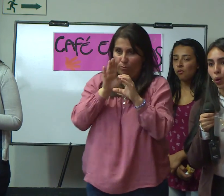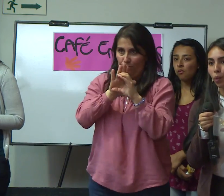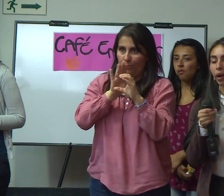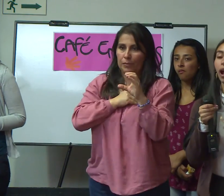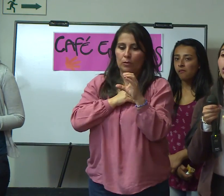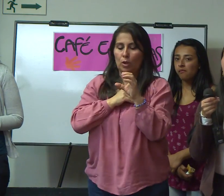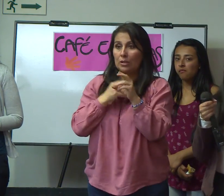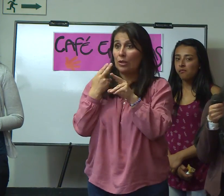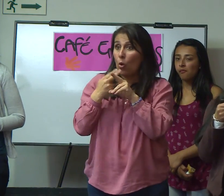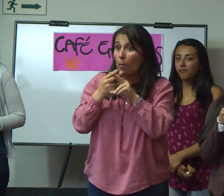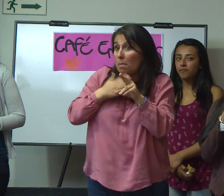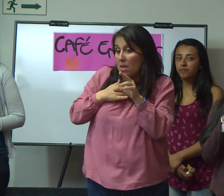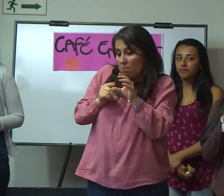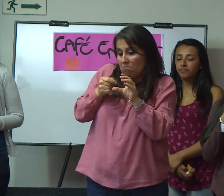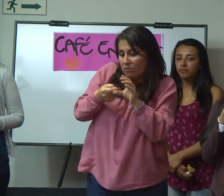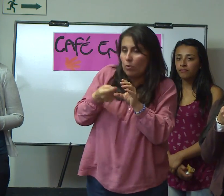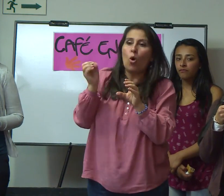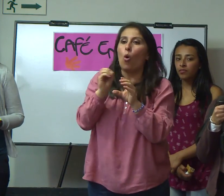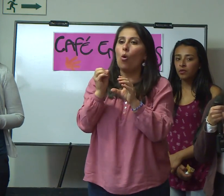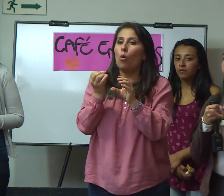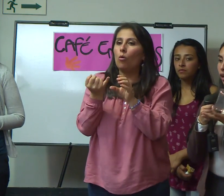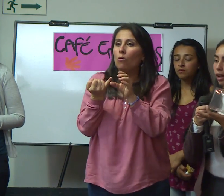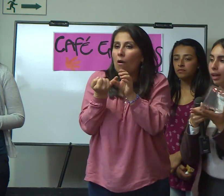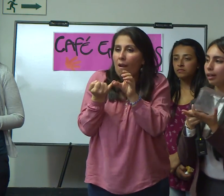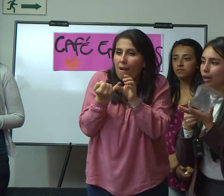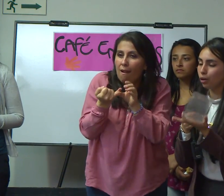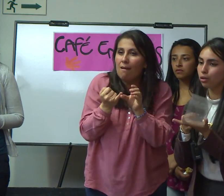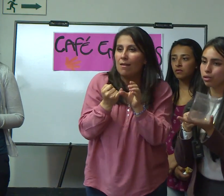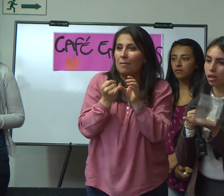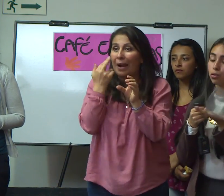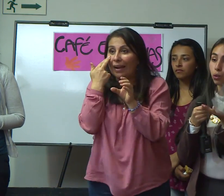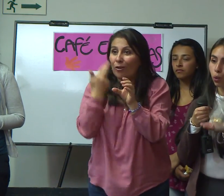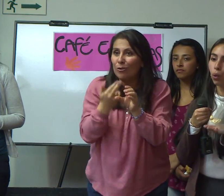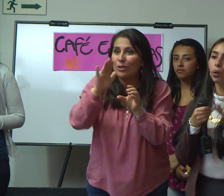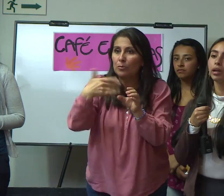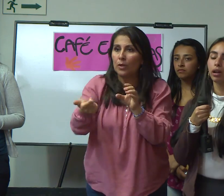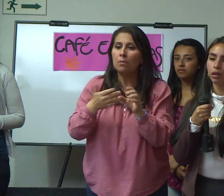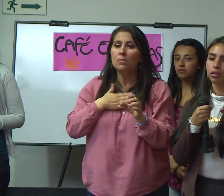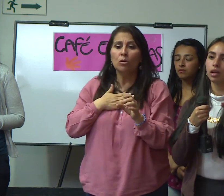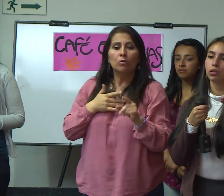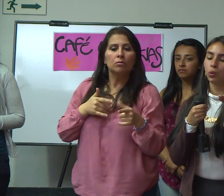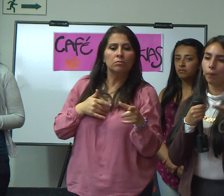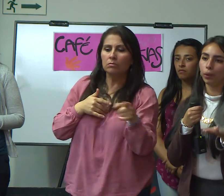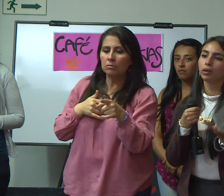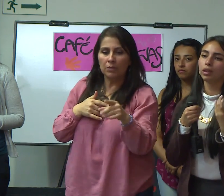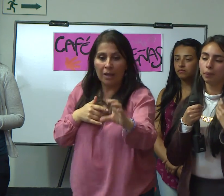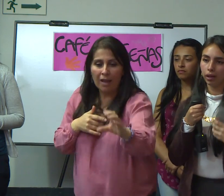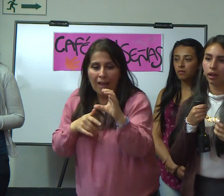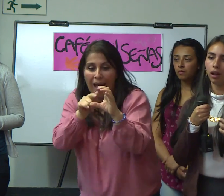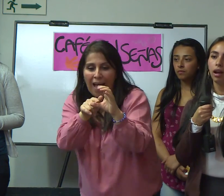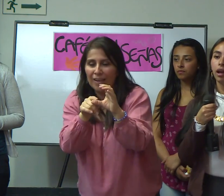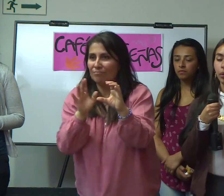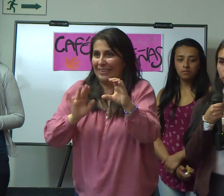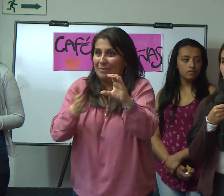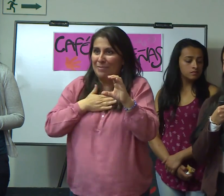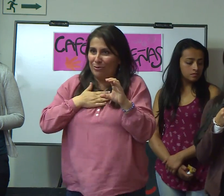nombre, algo que los identifique para poder reconocer su cubo y reconocer su aporte para pues nuestro